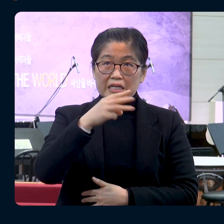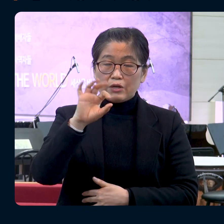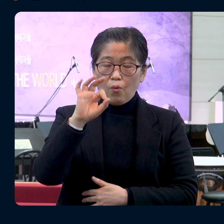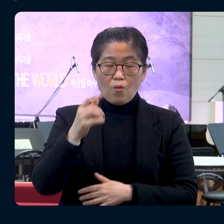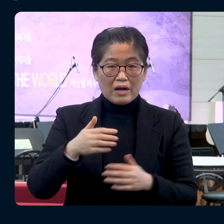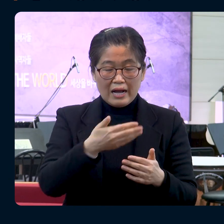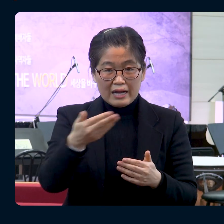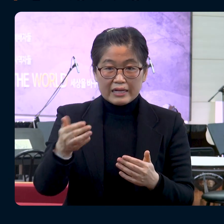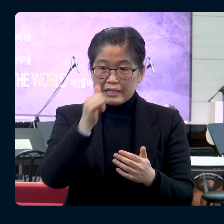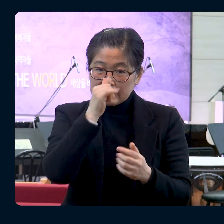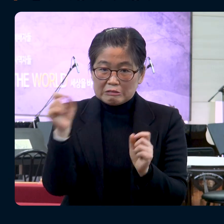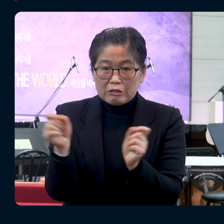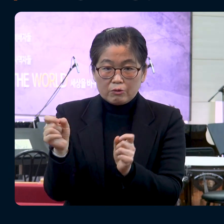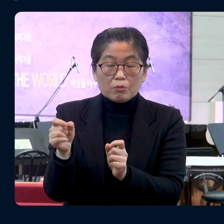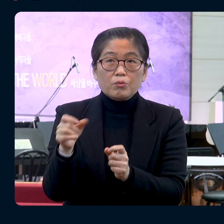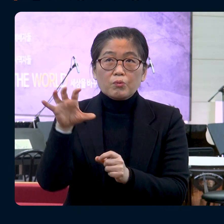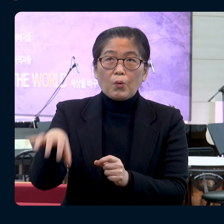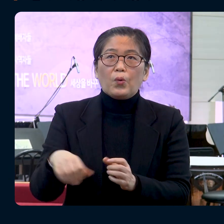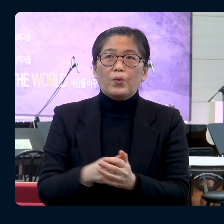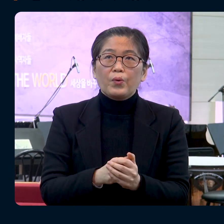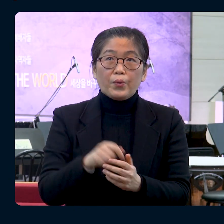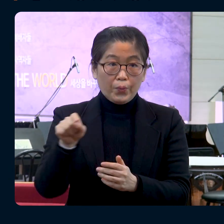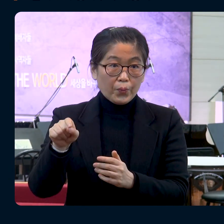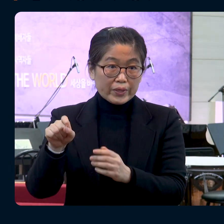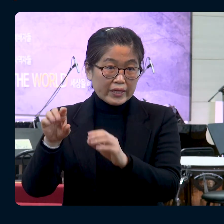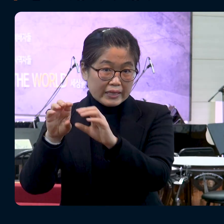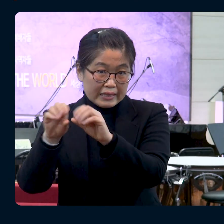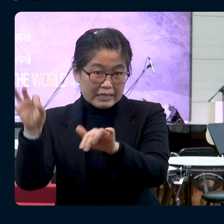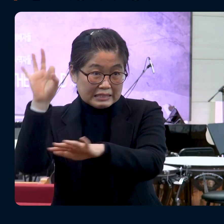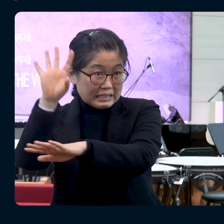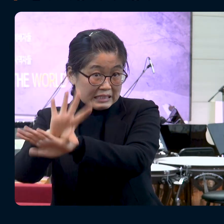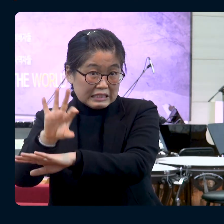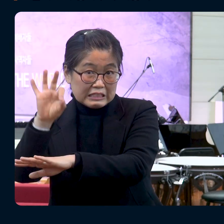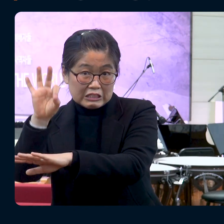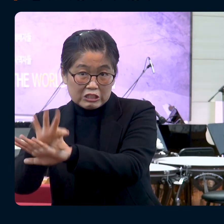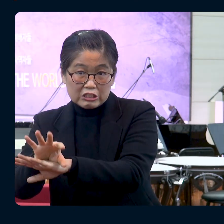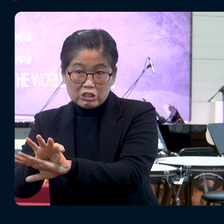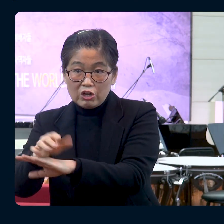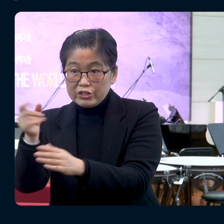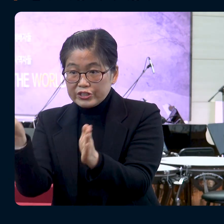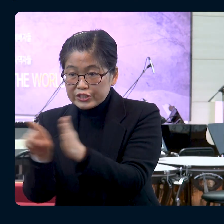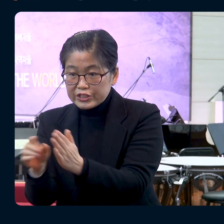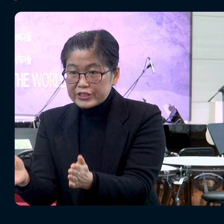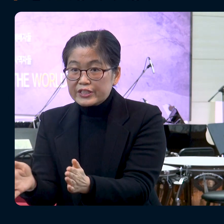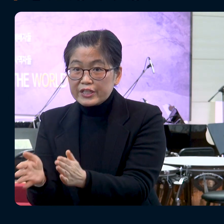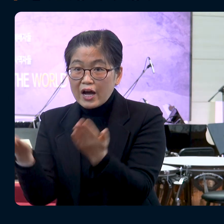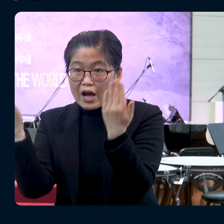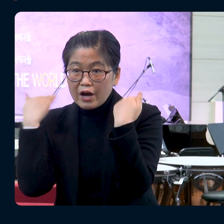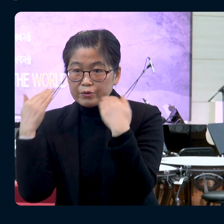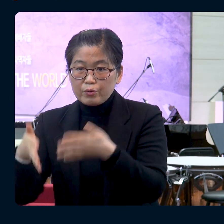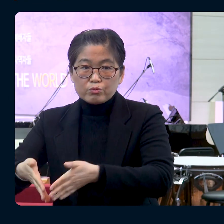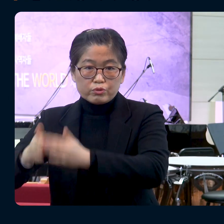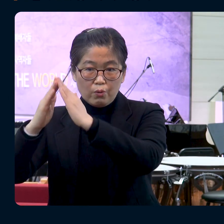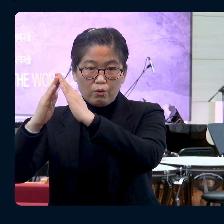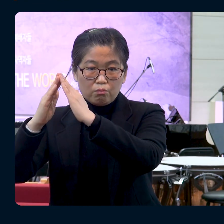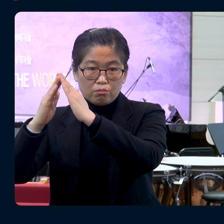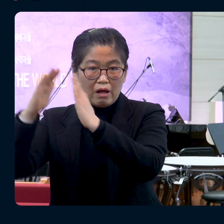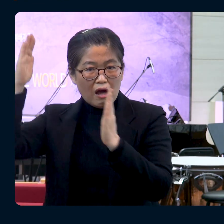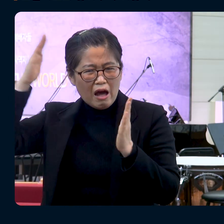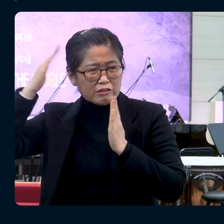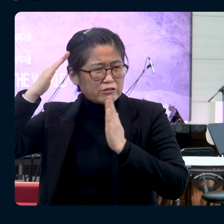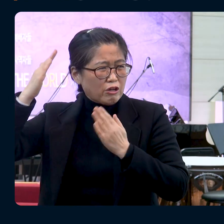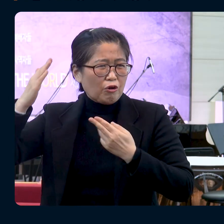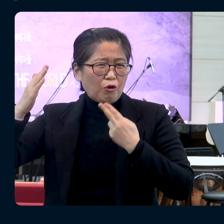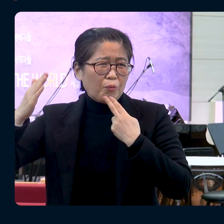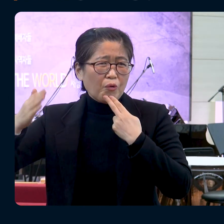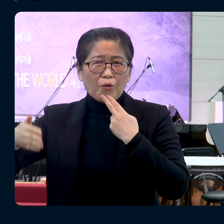거기에요. 거기 후아레스의 땅을 사가지고 이제 신학교를 세웠어요. 그런데 신학교를 다 세웠는데 문제는 뭐냐,